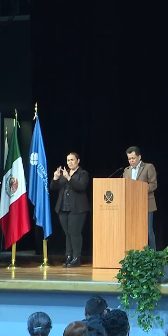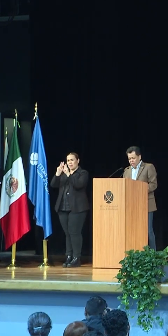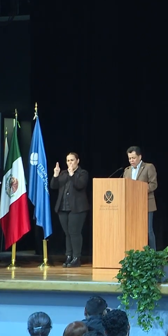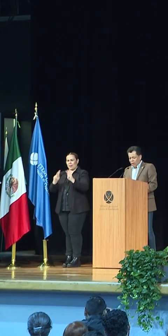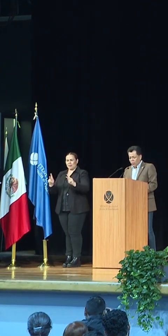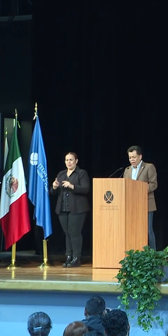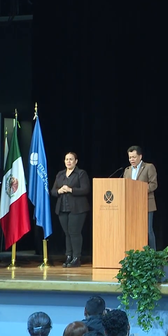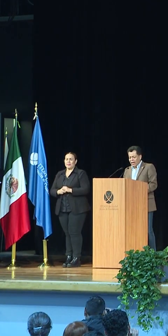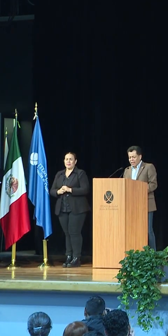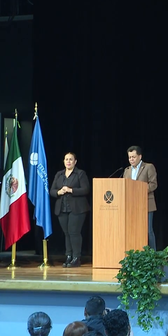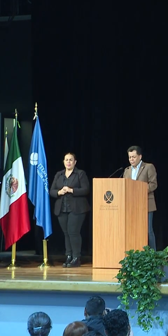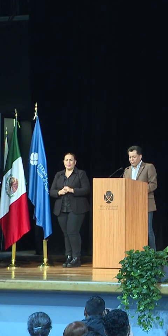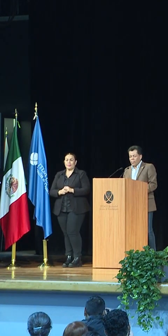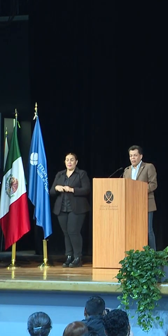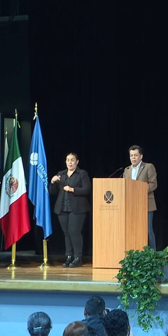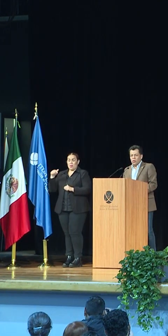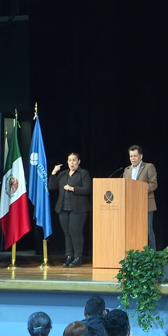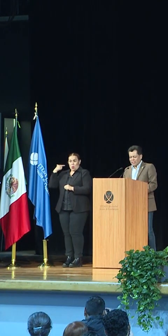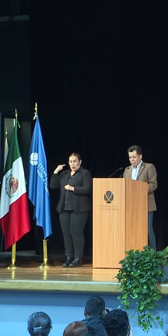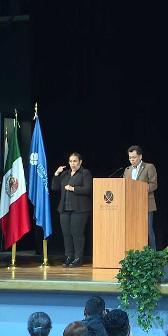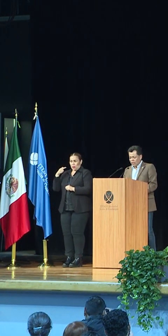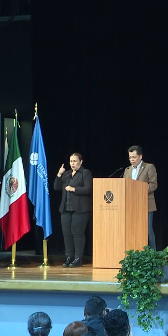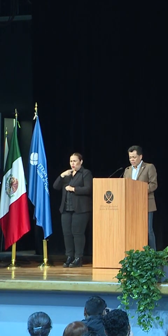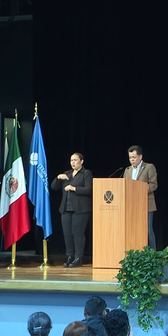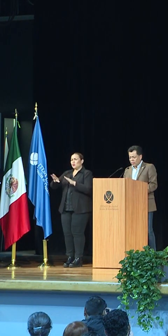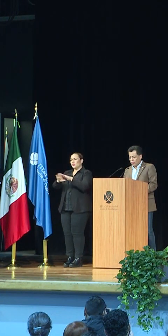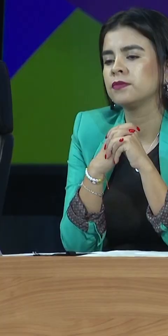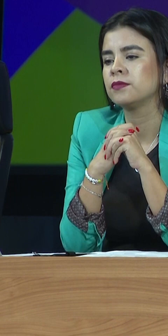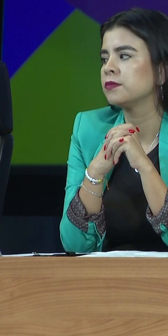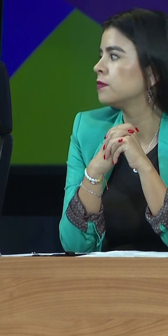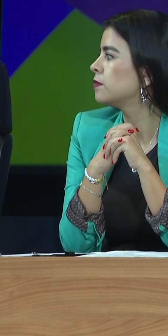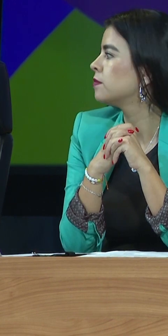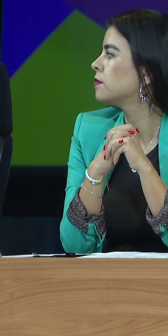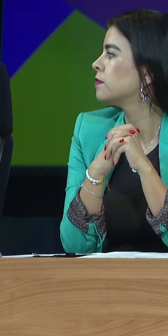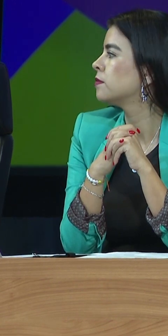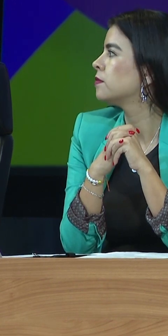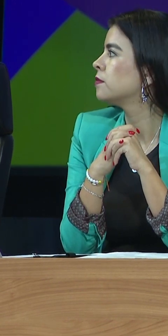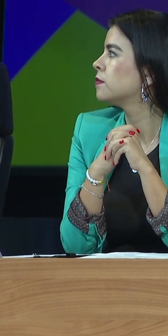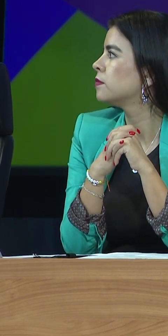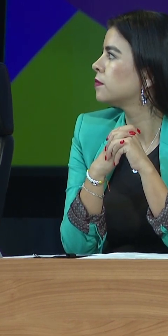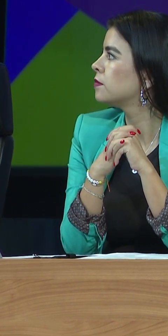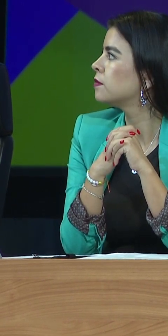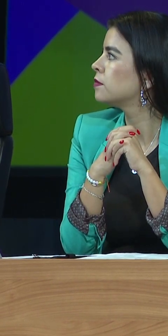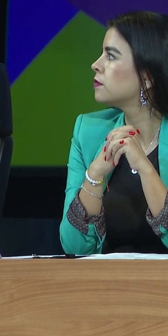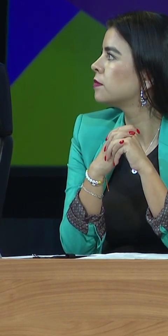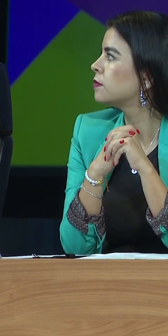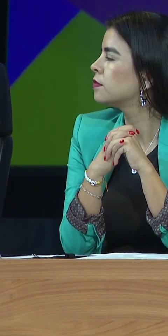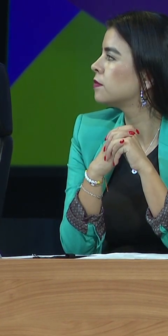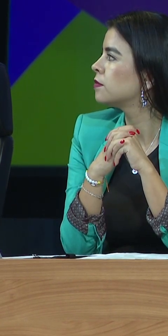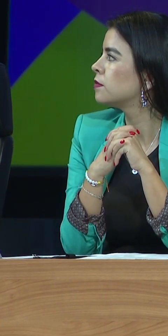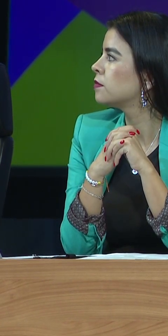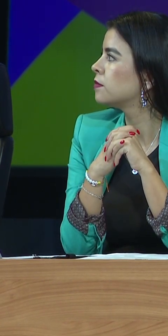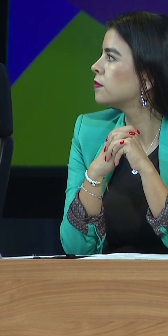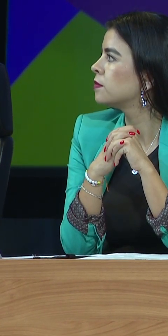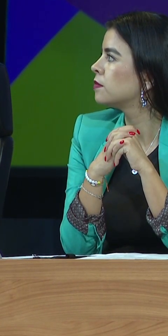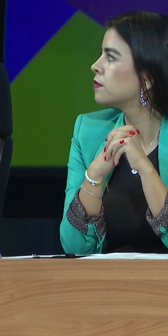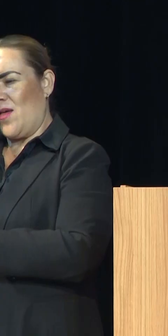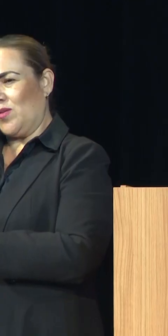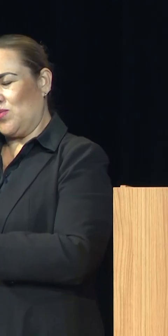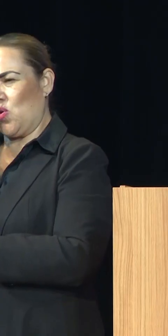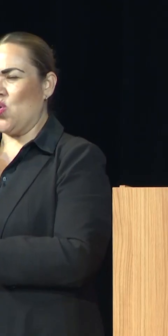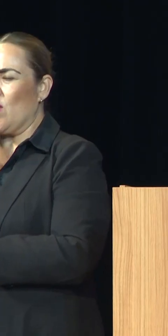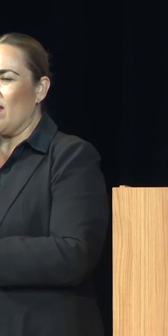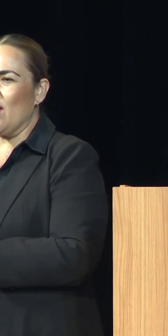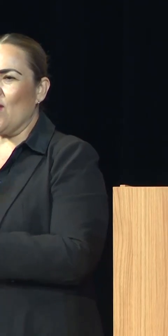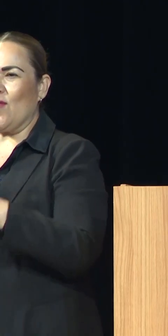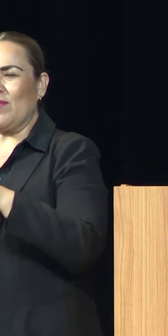Hay más personas con autismo que demandan los servicios en los centros de autismo tanto en Guadalajara como en Zapopan, por lo que también se duplican los esfuerzos para que en